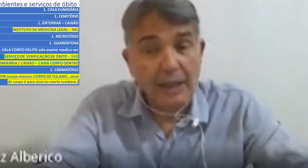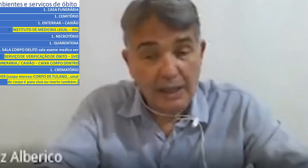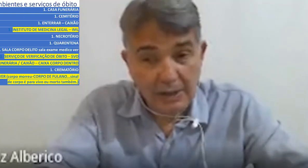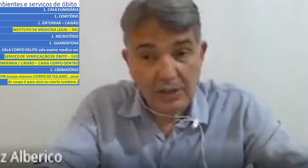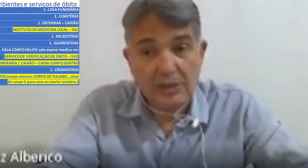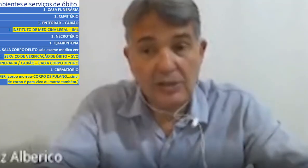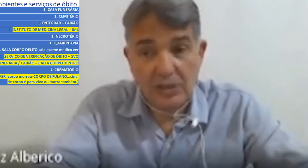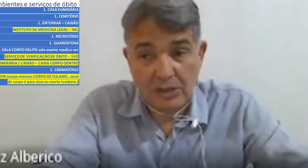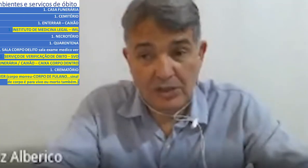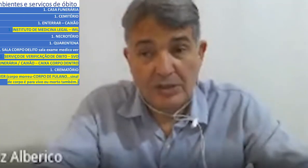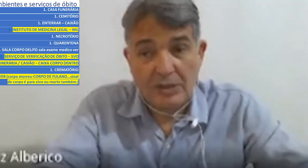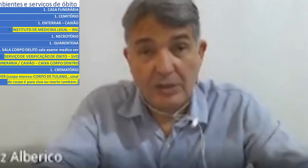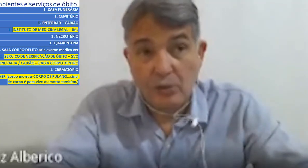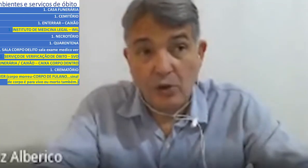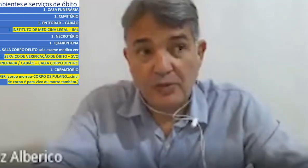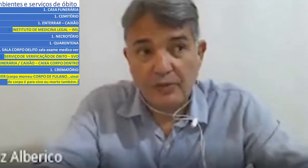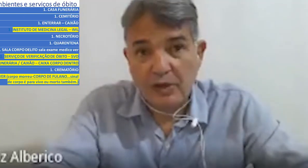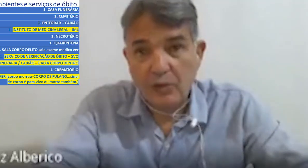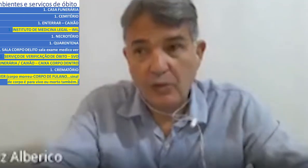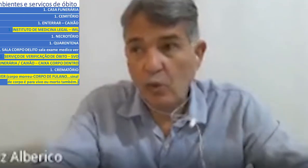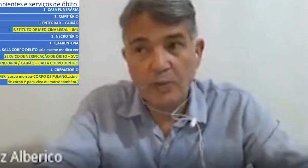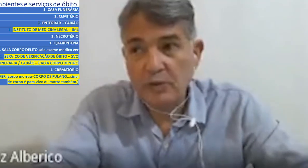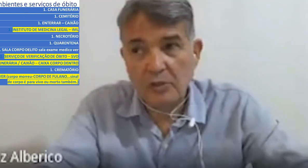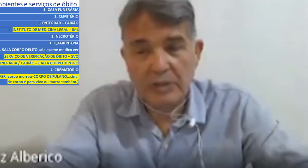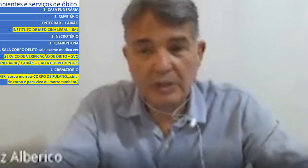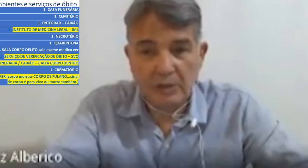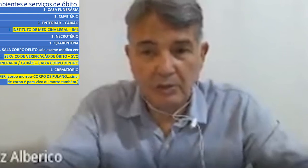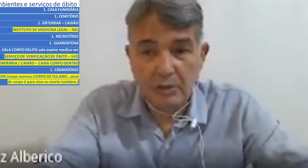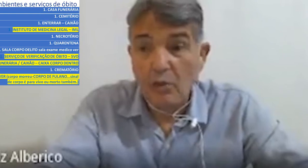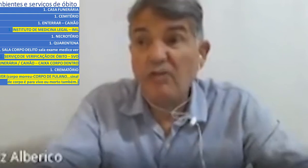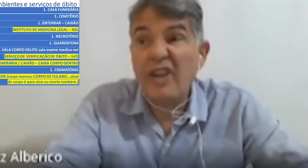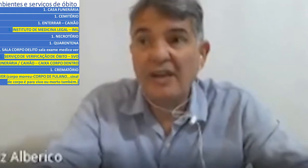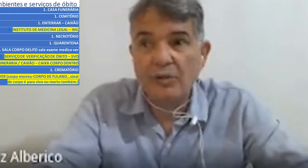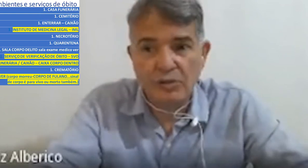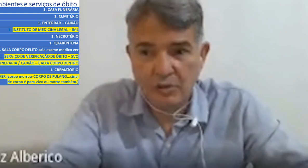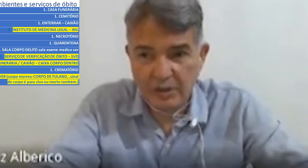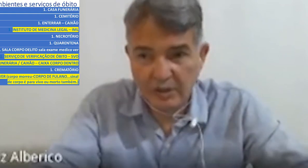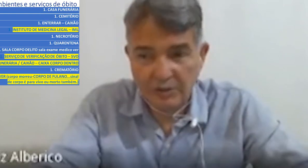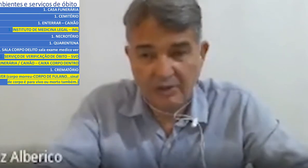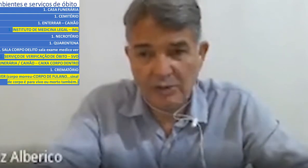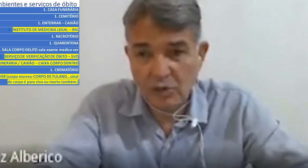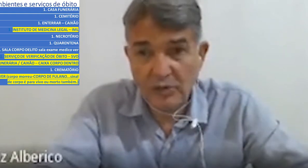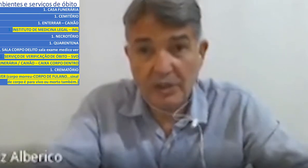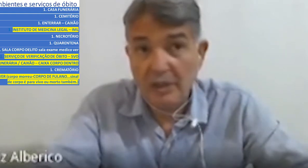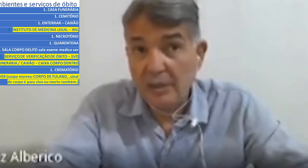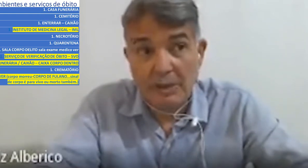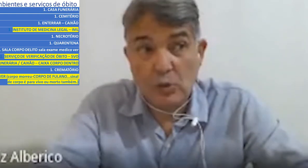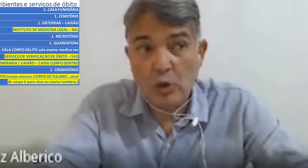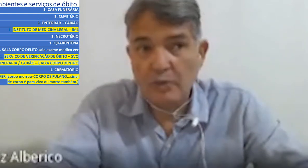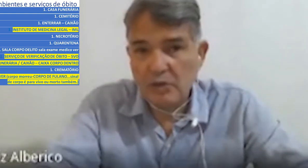a gente diz, o corpo chegou, o corpo não chegou ainda não. O féretro não chegou ainda não, tem vários nomes, né? Mas o corpo não chegou